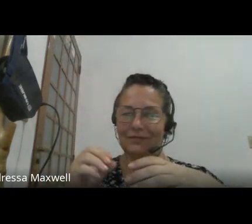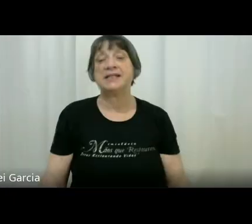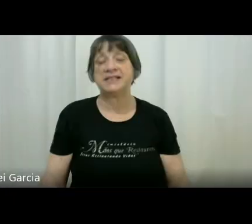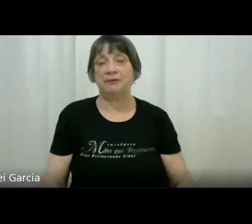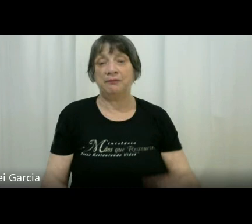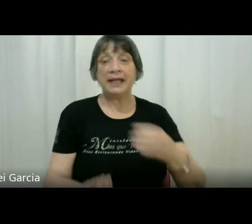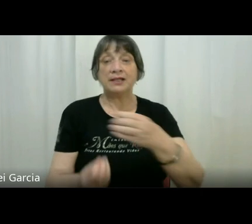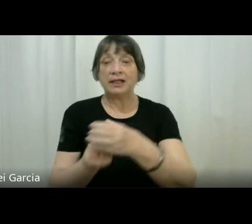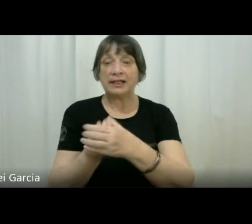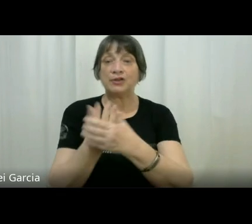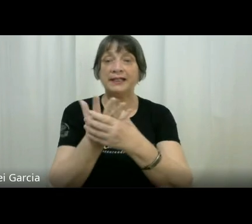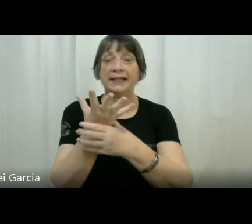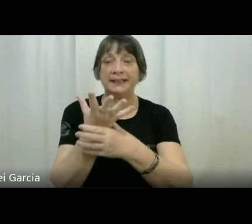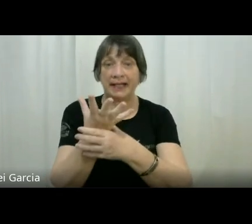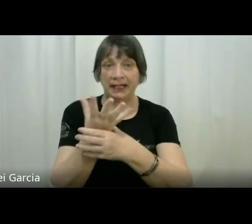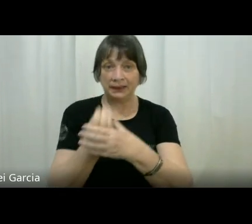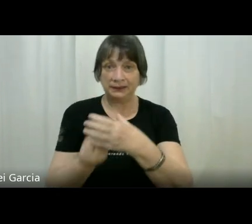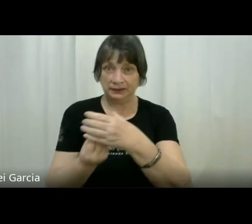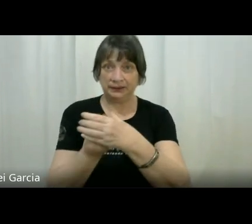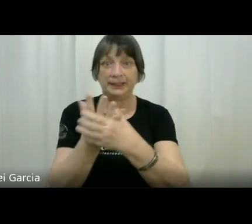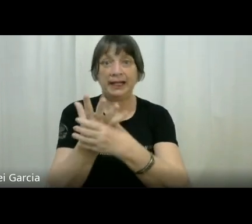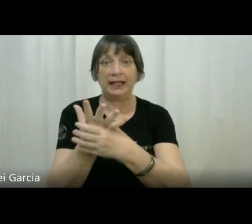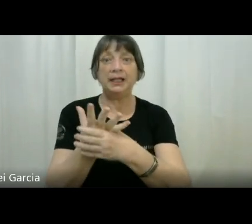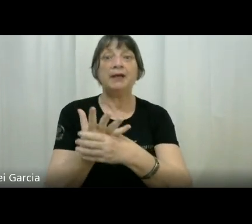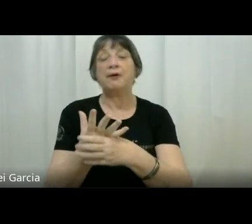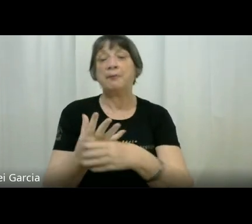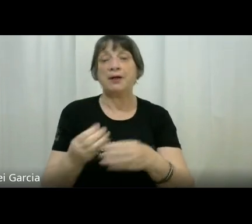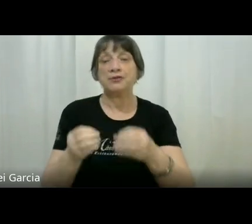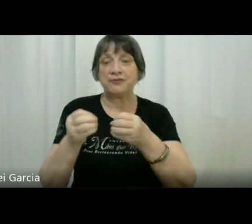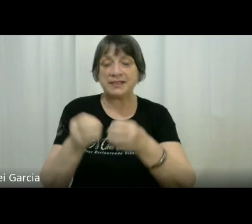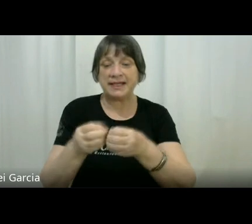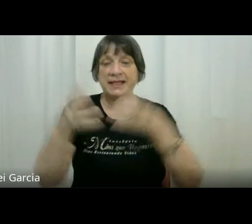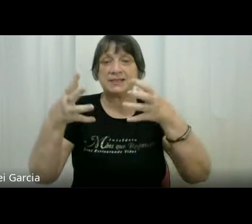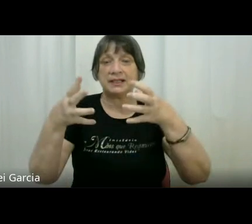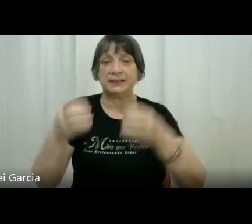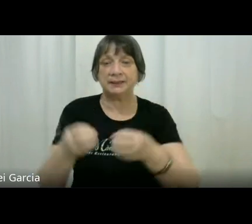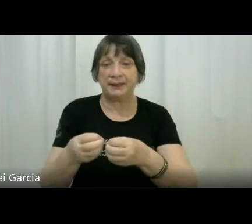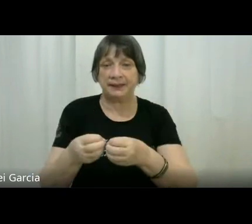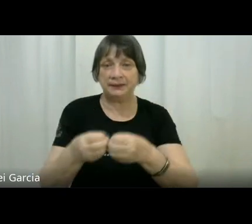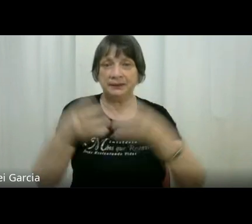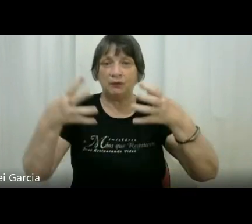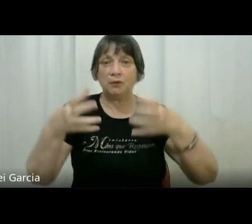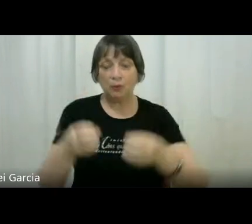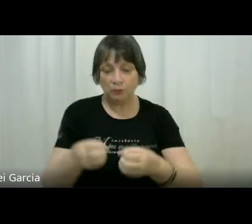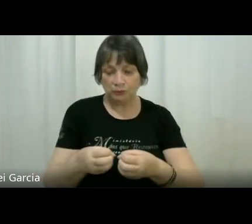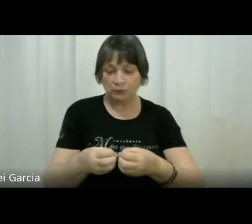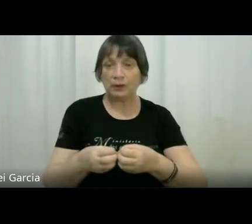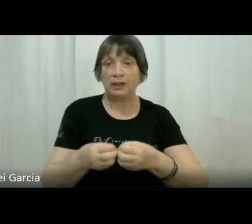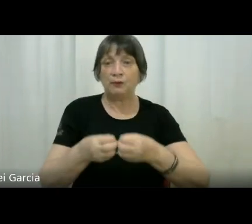A criação. Isso aqui é criar, ou eu posso fazer esse aqui também,